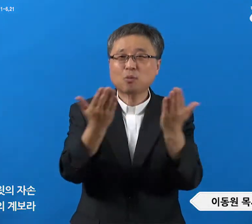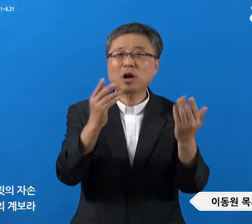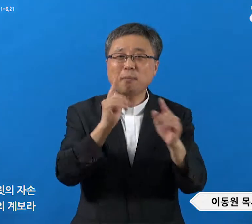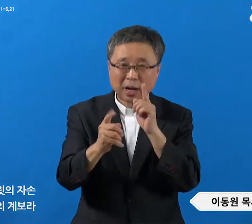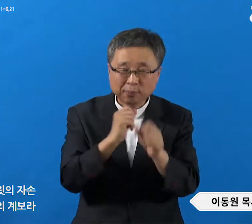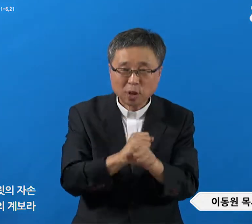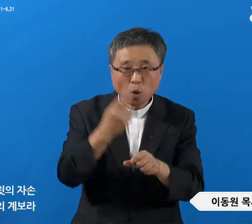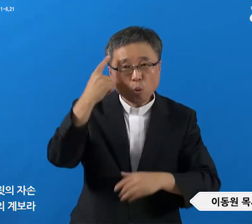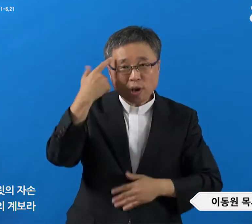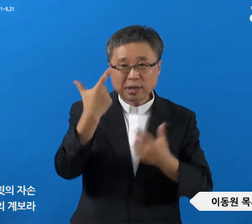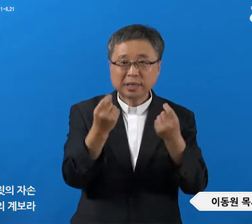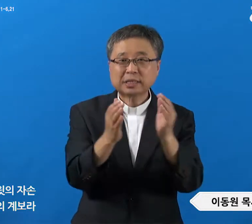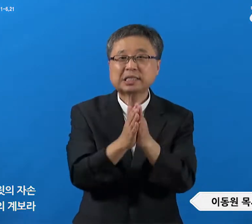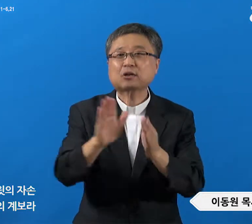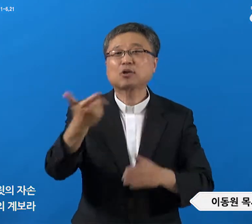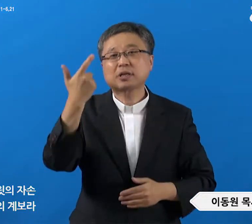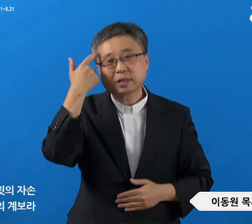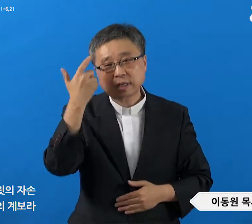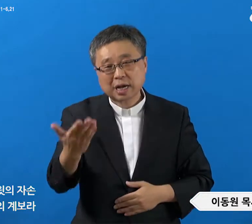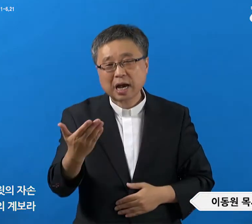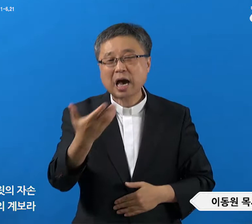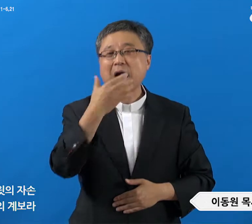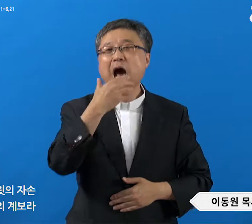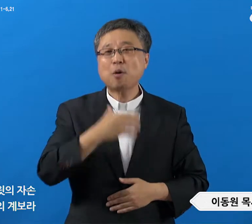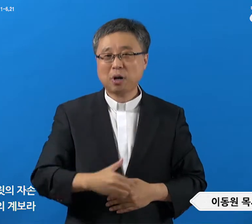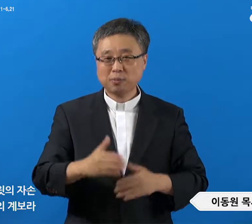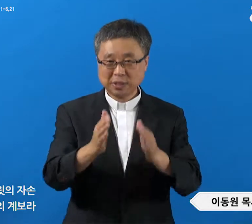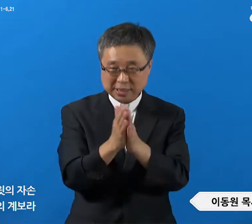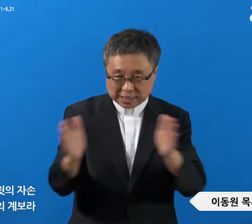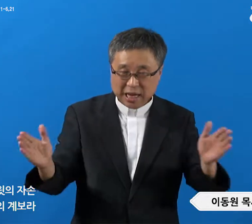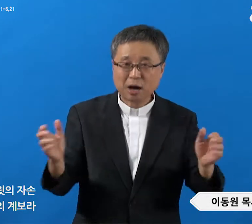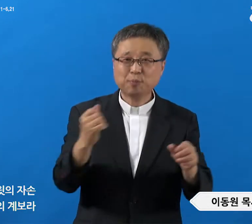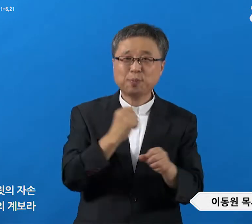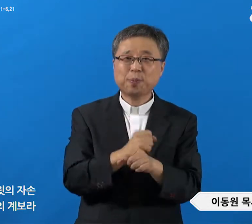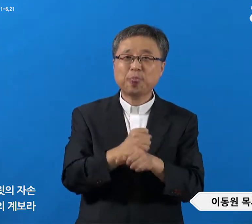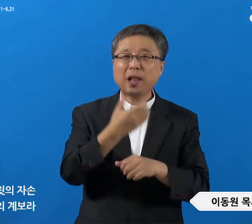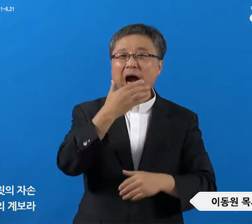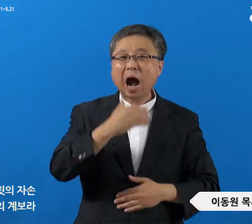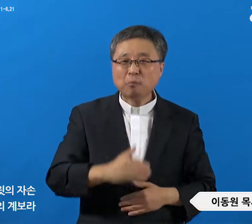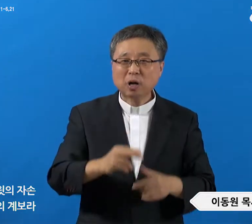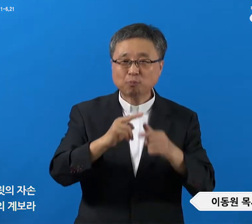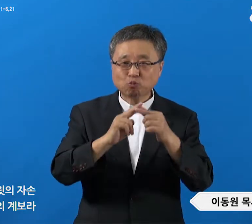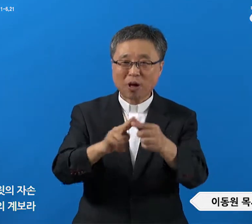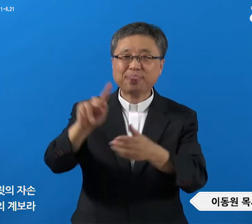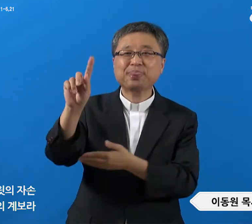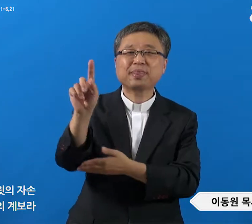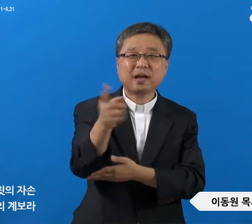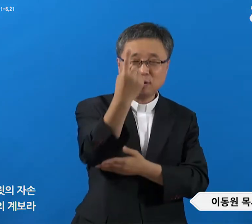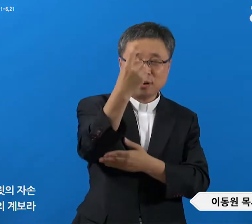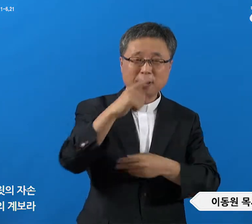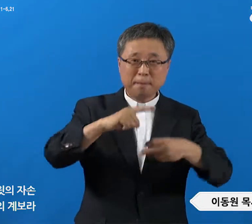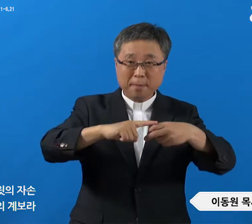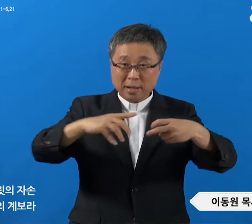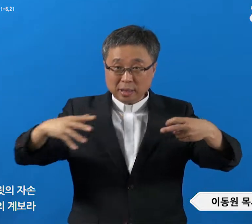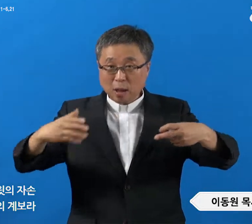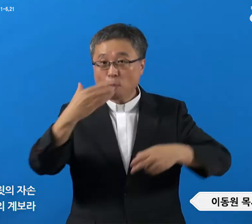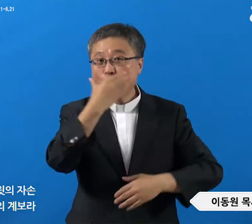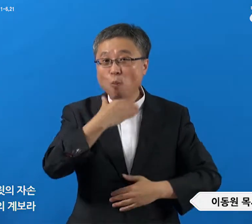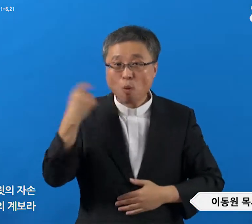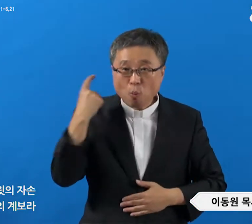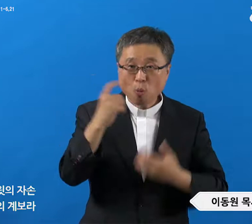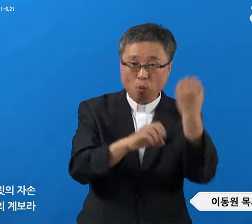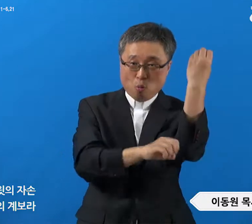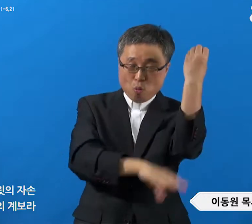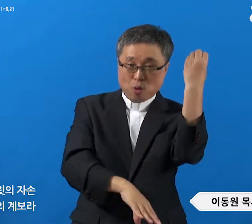이렇게 시작되었을까요? 자, 아브라함으로 시작하죠. 아브라함과 다윗으로. 마태복음 본래